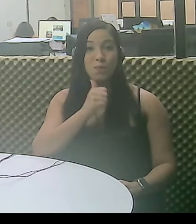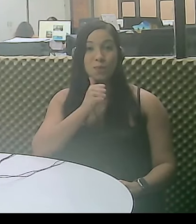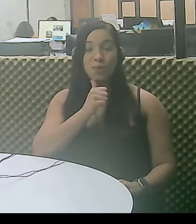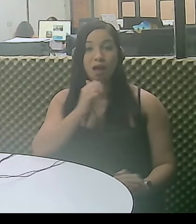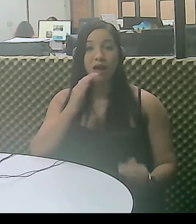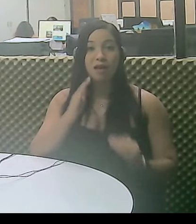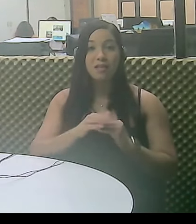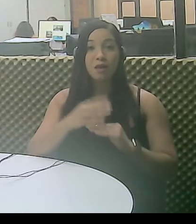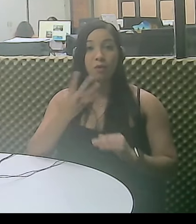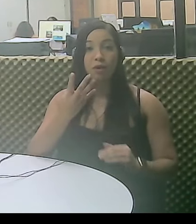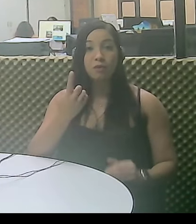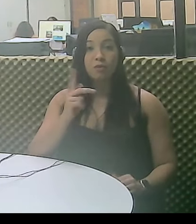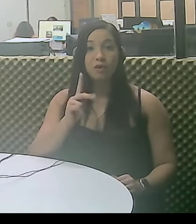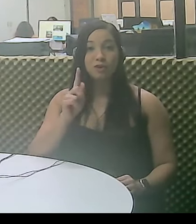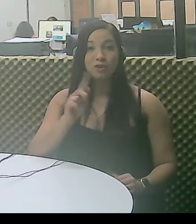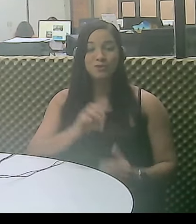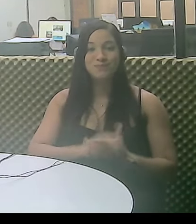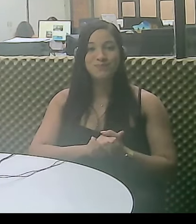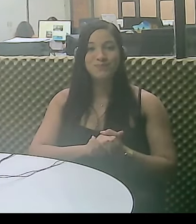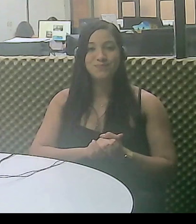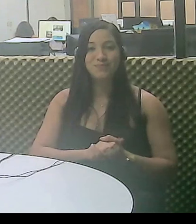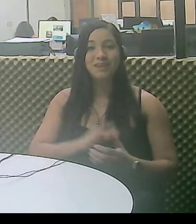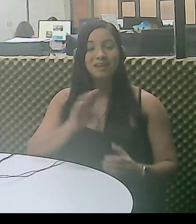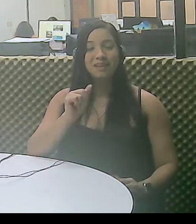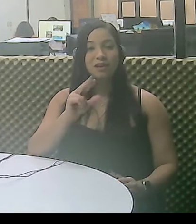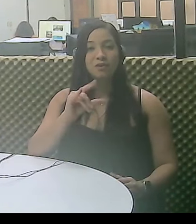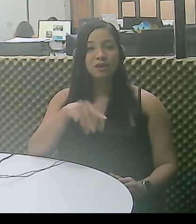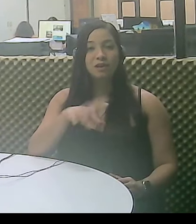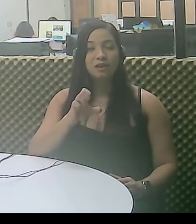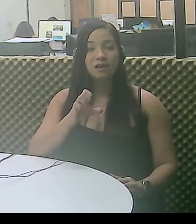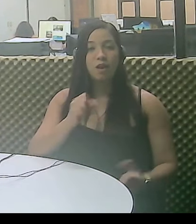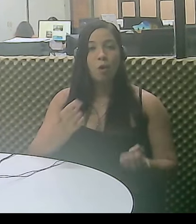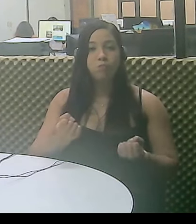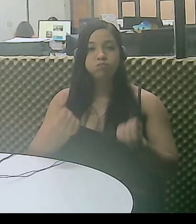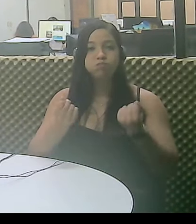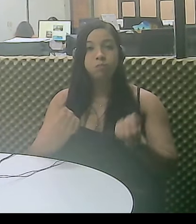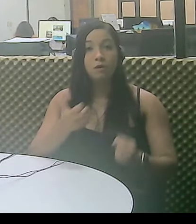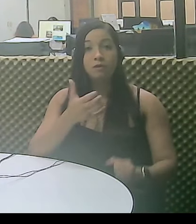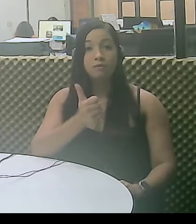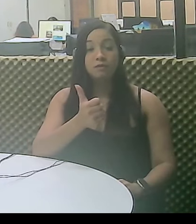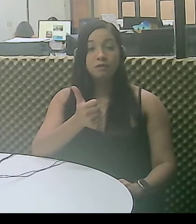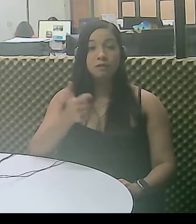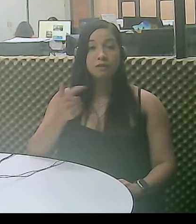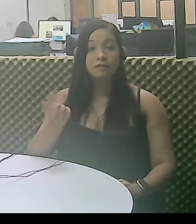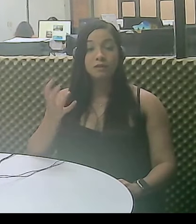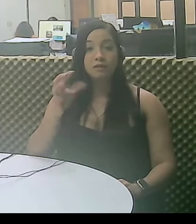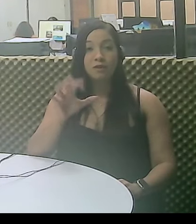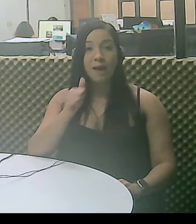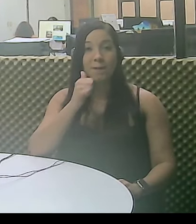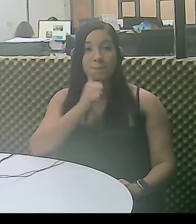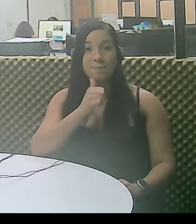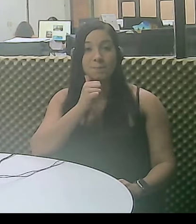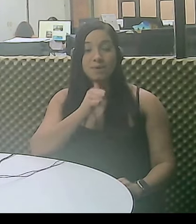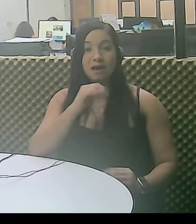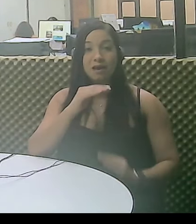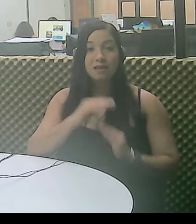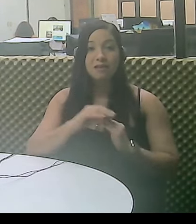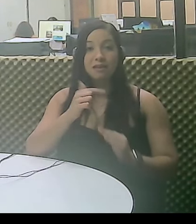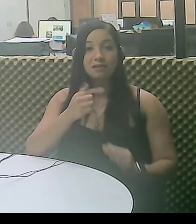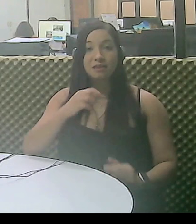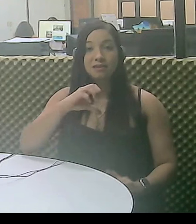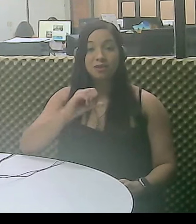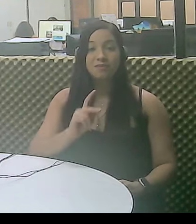até 41 quilos. Já Caroline Fernandes levantou 117 quilos na categoria feminino até